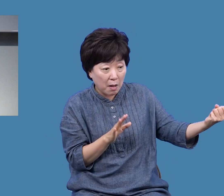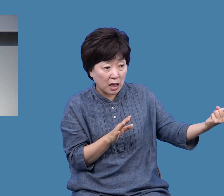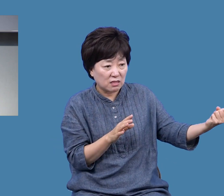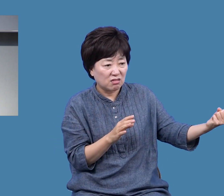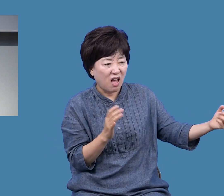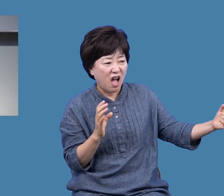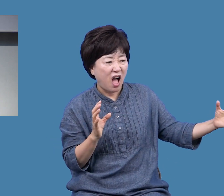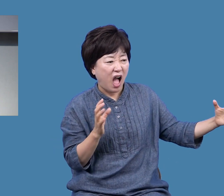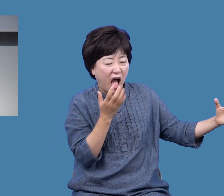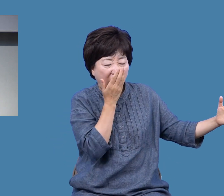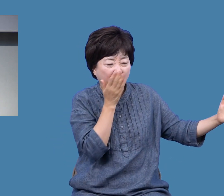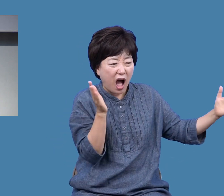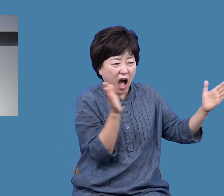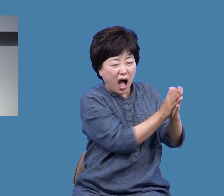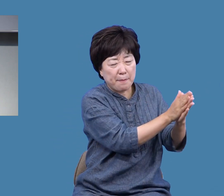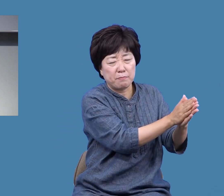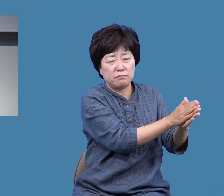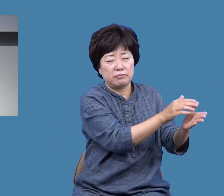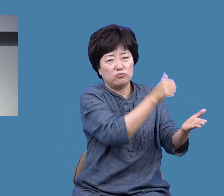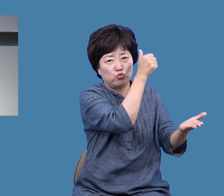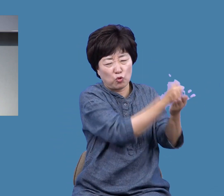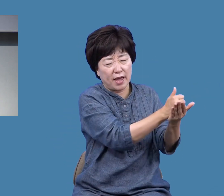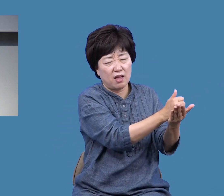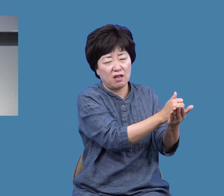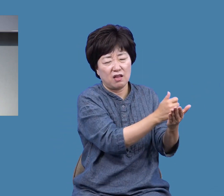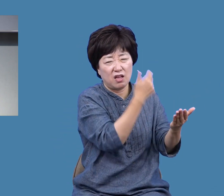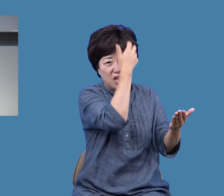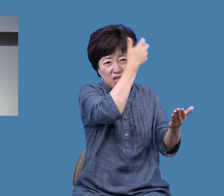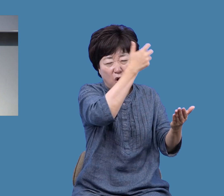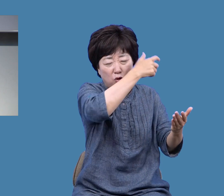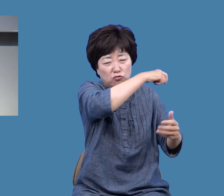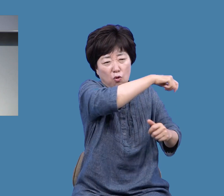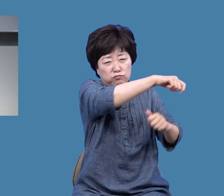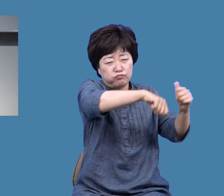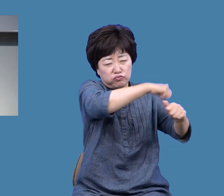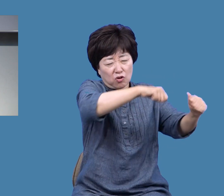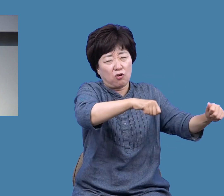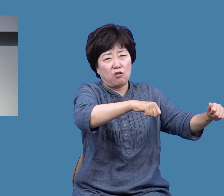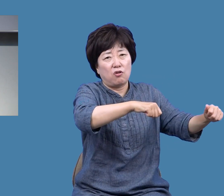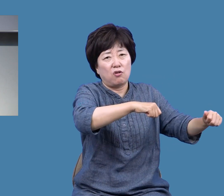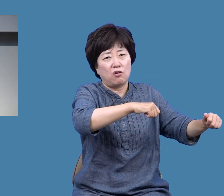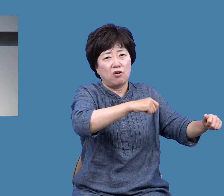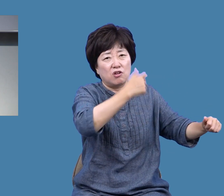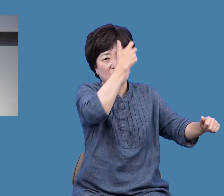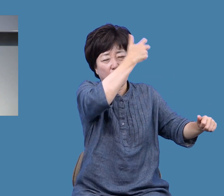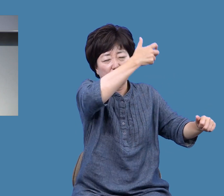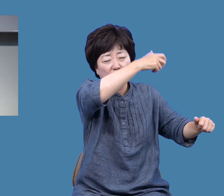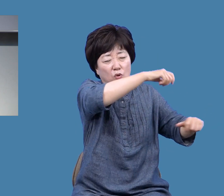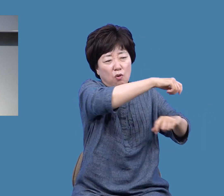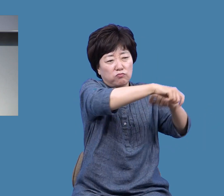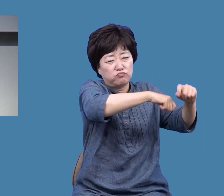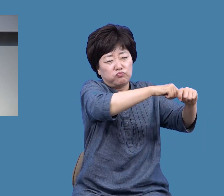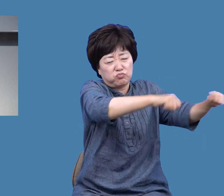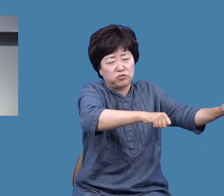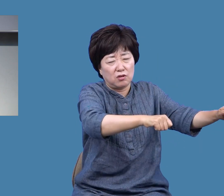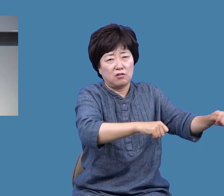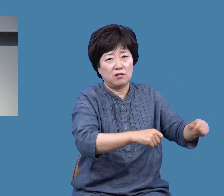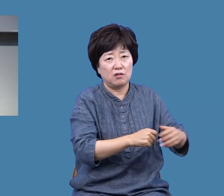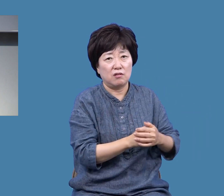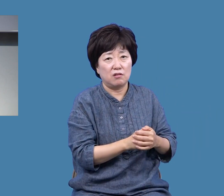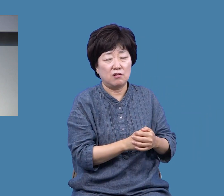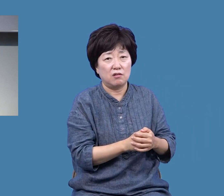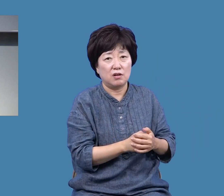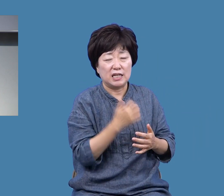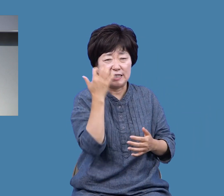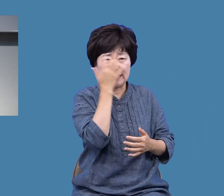뭐겠어요? 영적으로 묶여버린다는 거야. 영적으로 하나가 돼버린다는 거야. 그래서 이 성적인